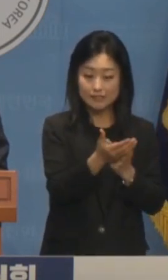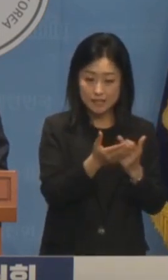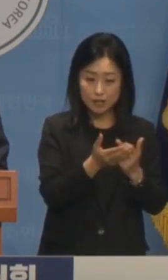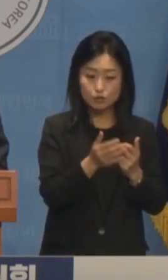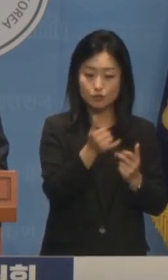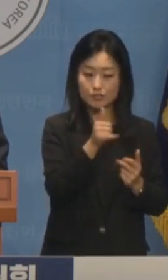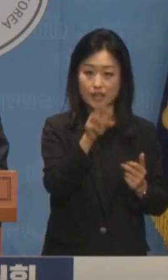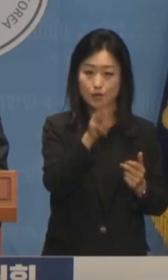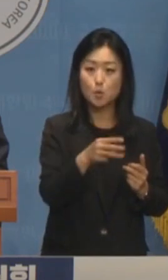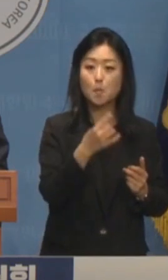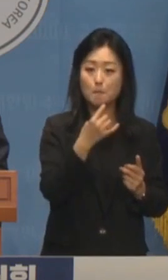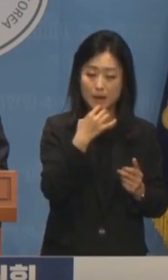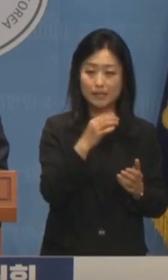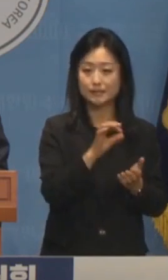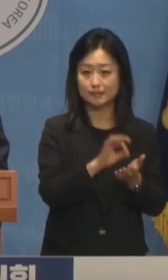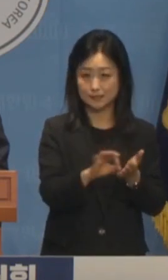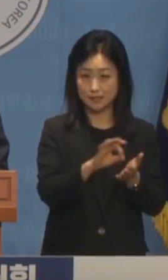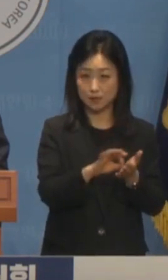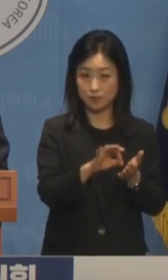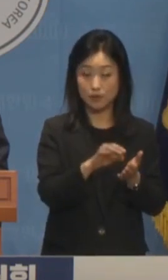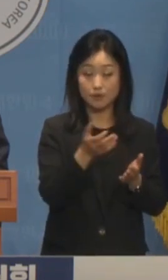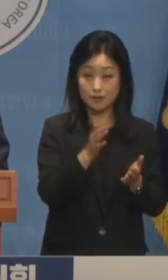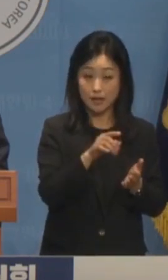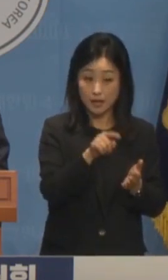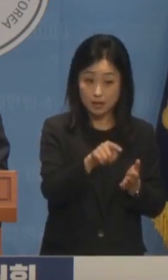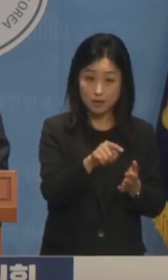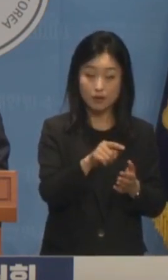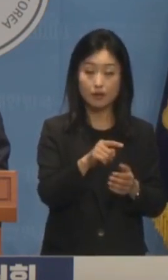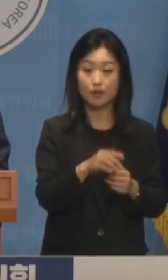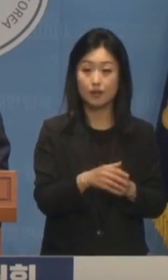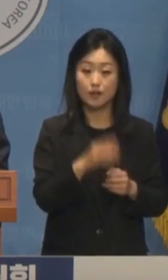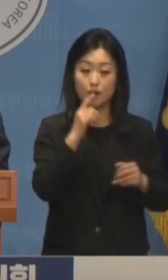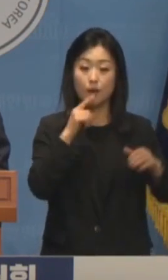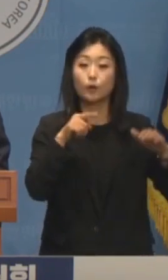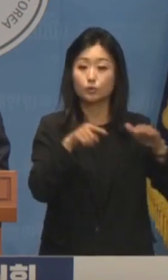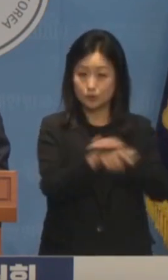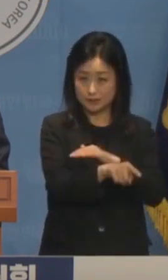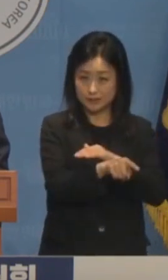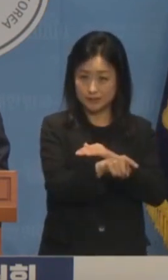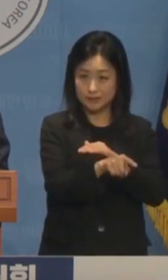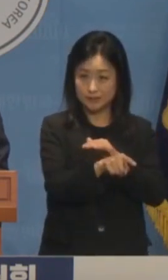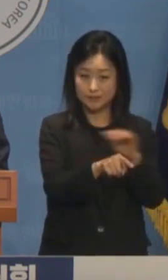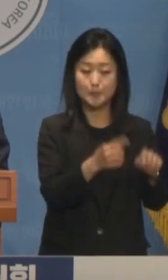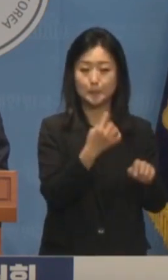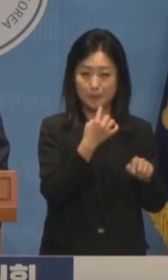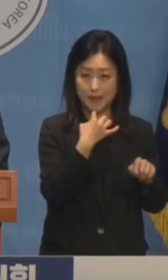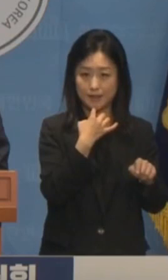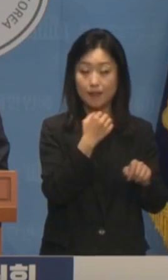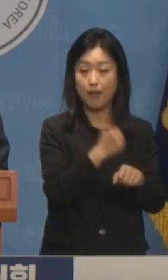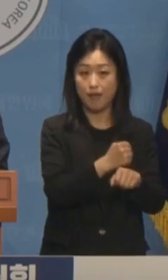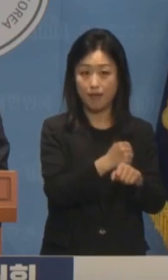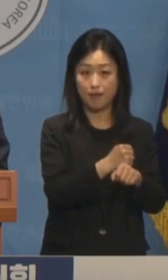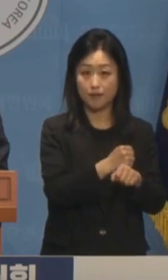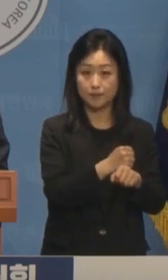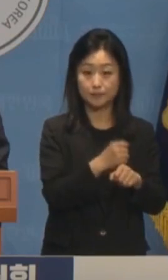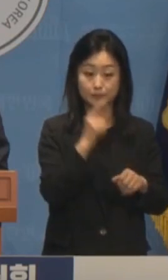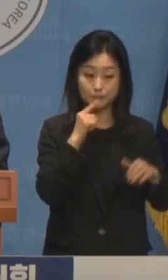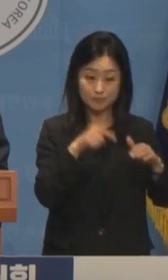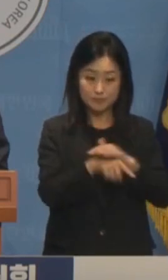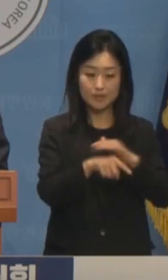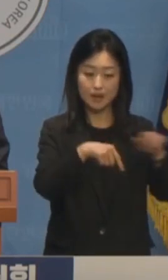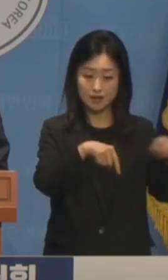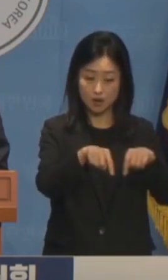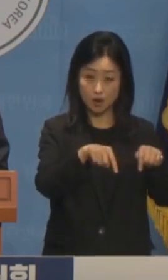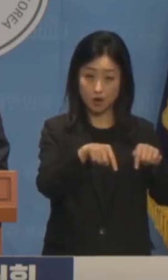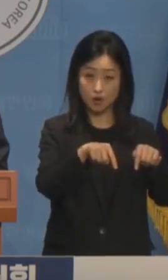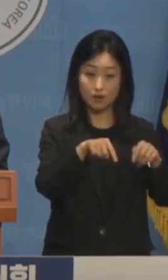그것이 환경부 고시를 제정을 해서 제주도와 세종에만 부분 시행을 합니다. 시행령 통치를